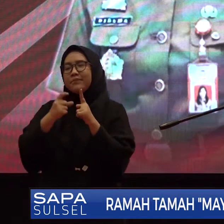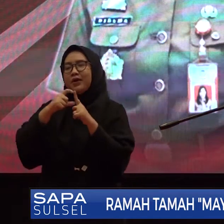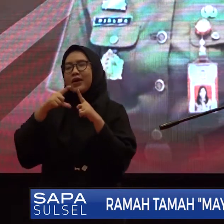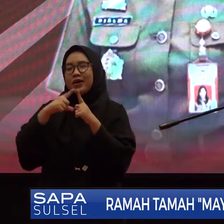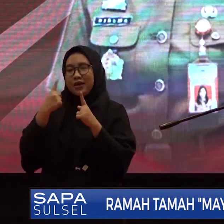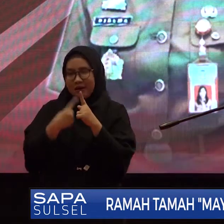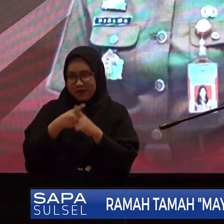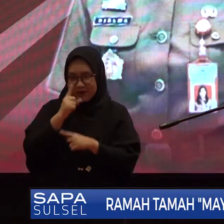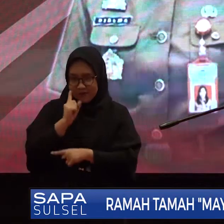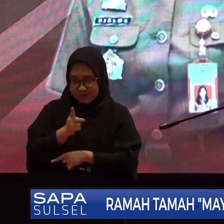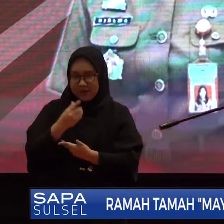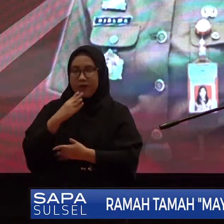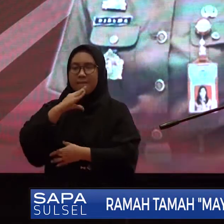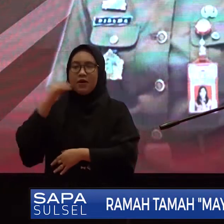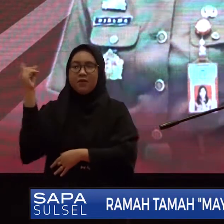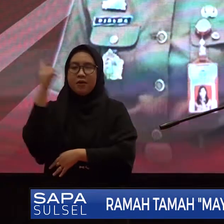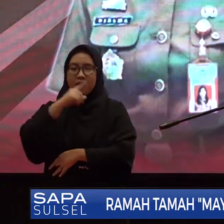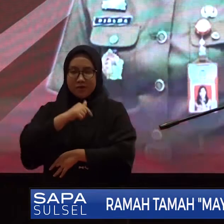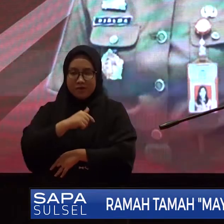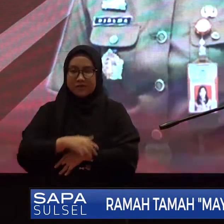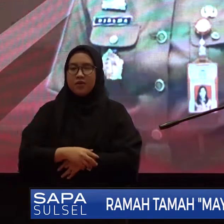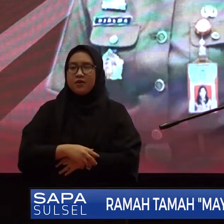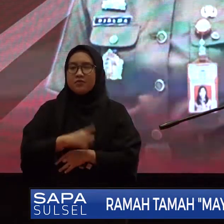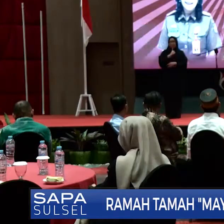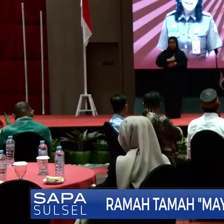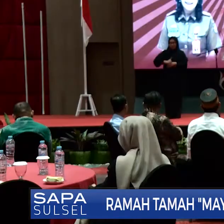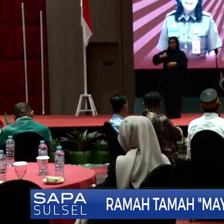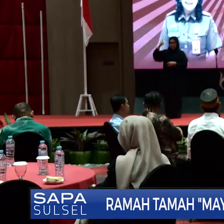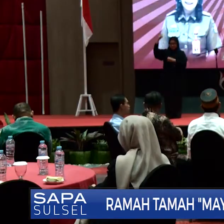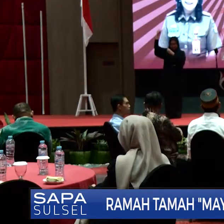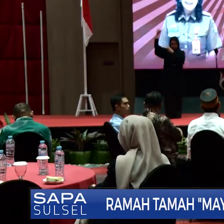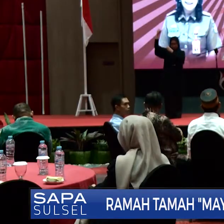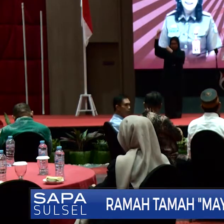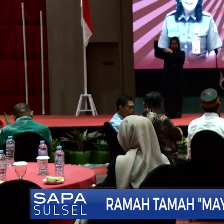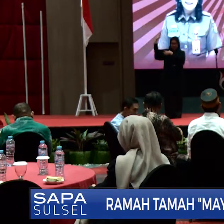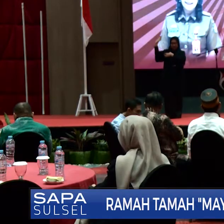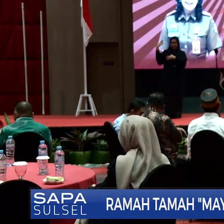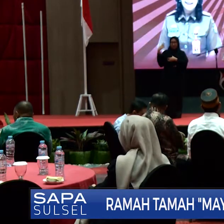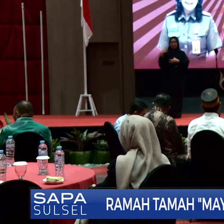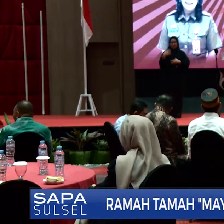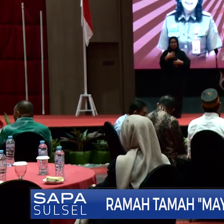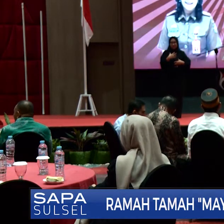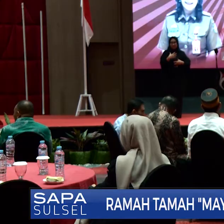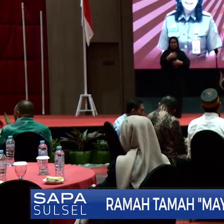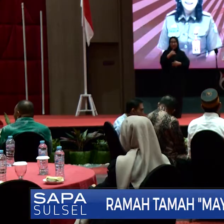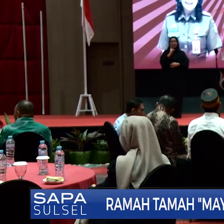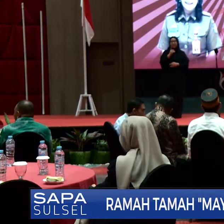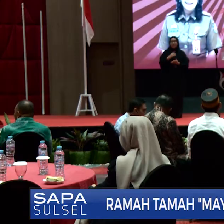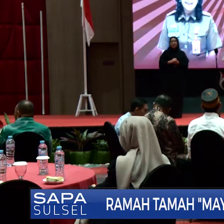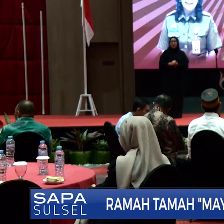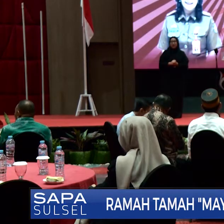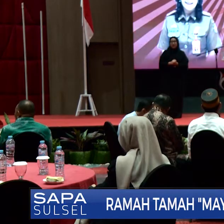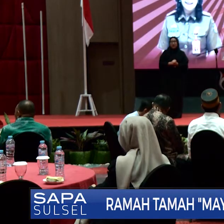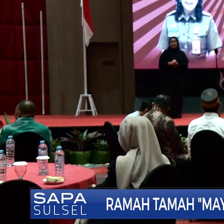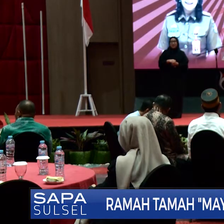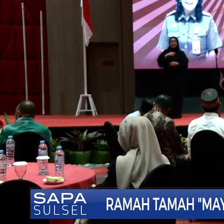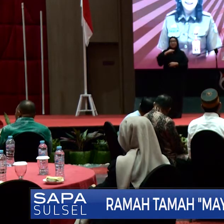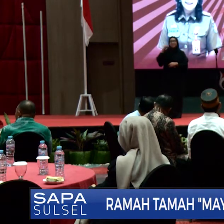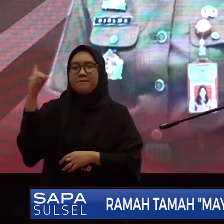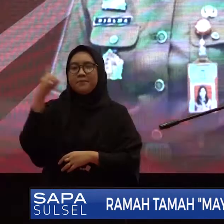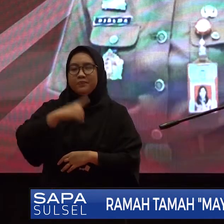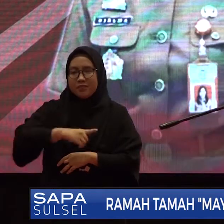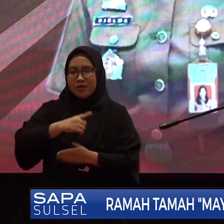pada malam hari ini puji syukur kita panjatkan keat Tuhan Yang Maha Esa oleh karena perkenannya